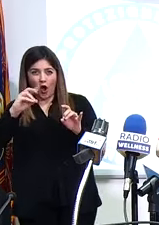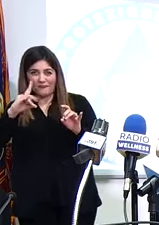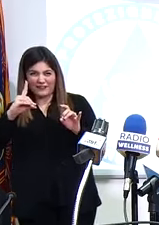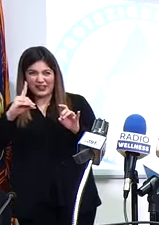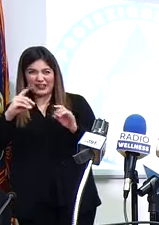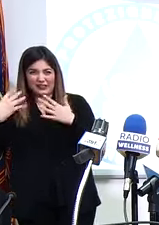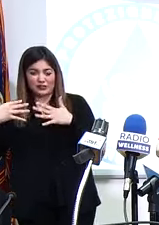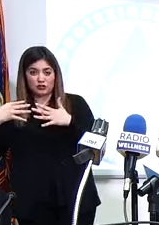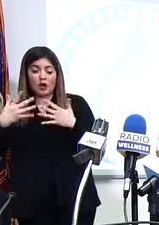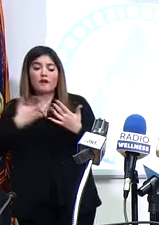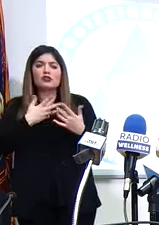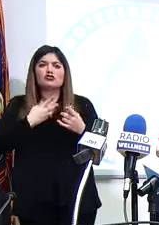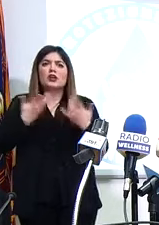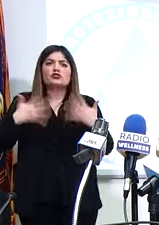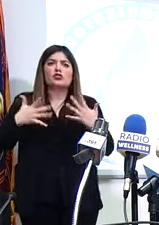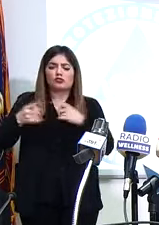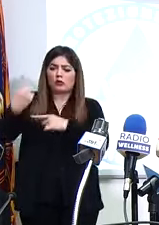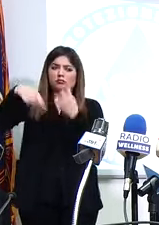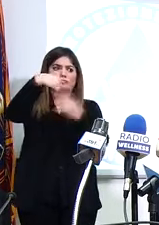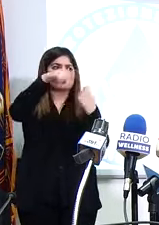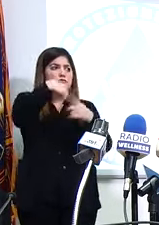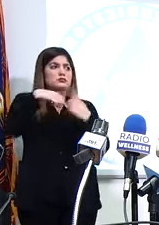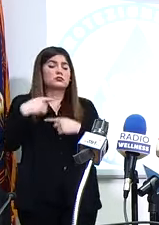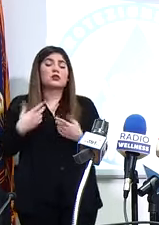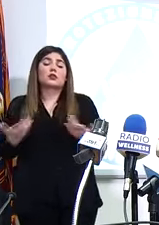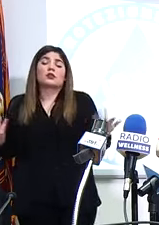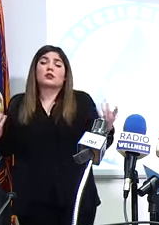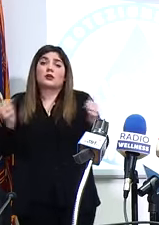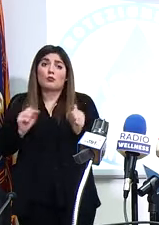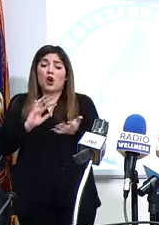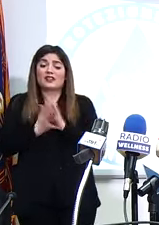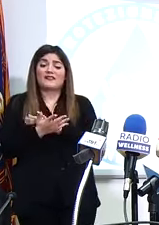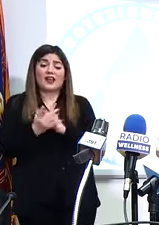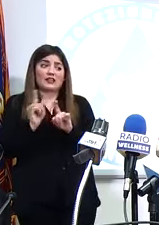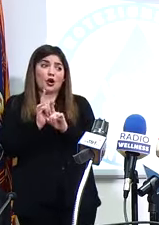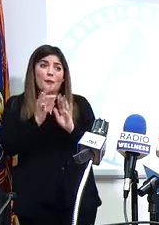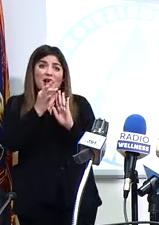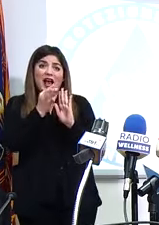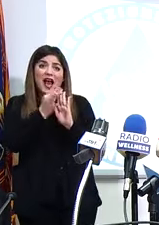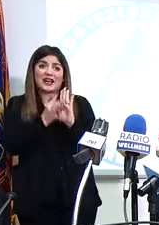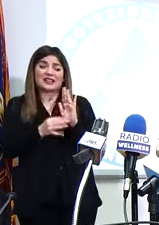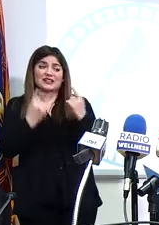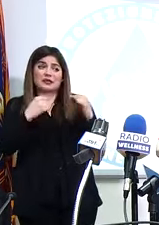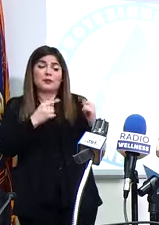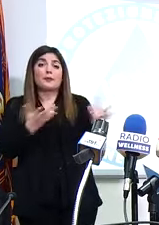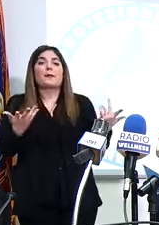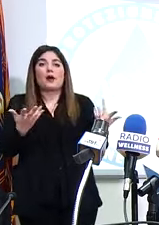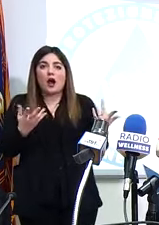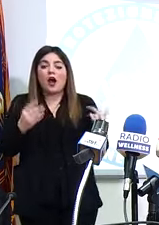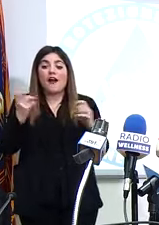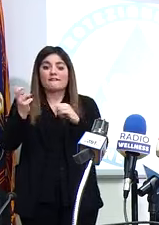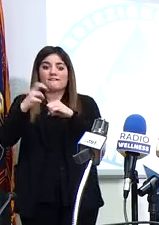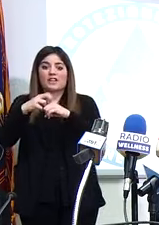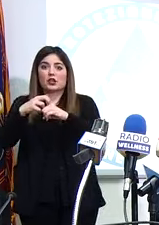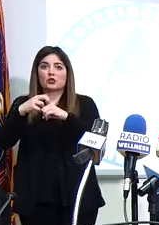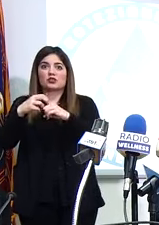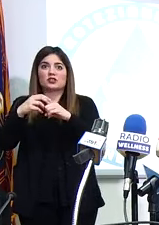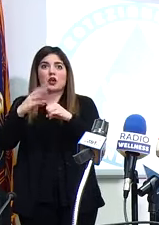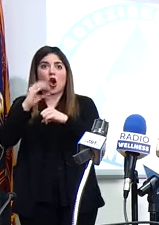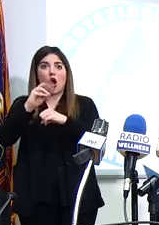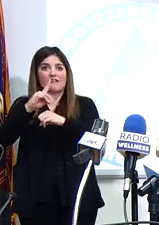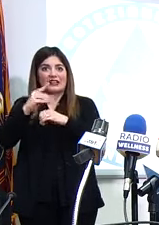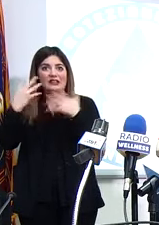con queste caratteristiche. Ecco. Però, siccome è un virus che ci sta colpendo gravemente, perché ci sta bloccando nelle